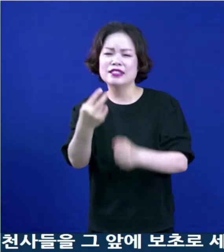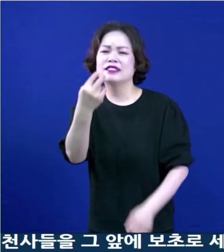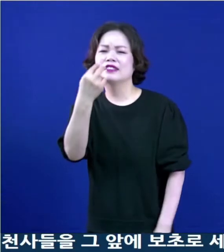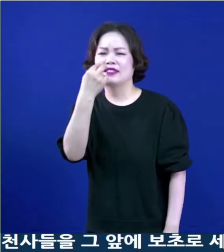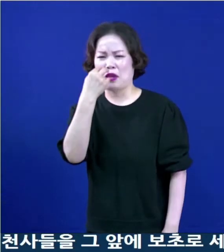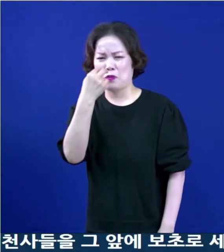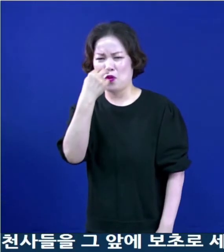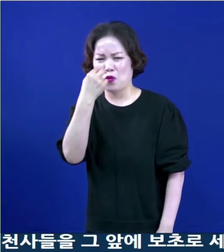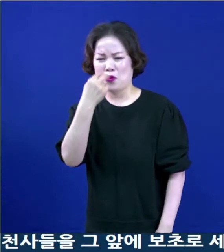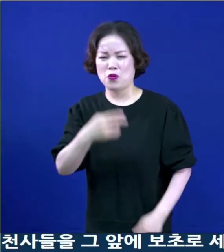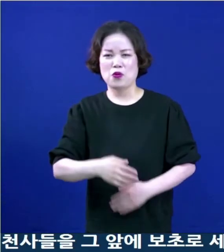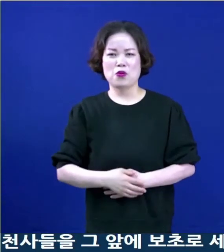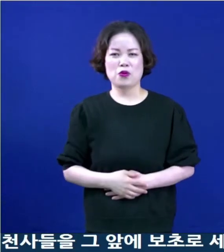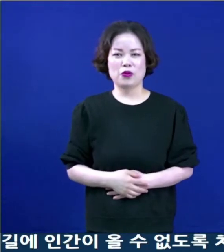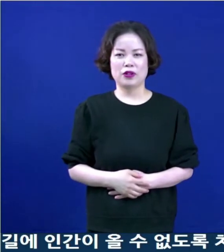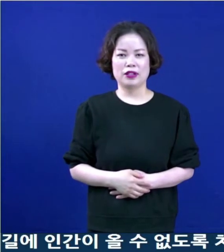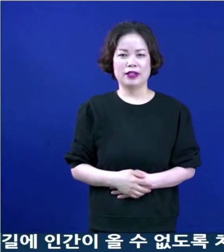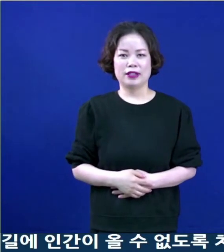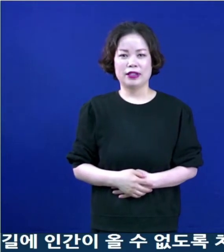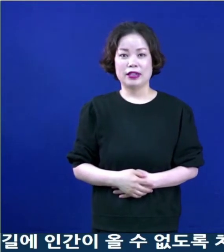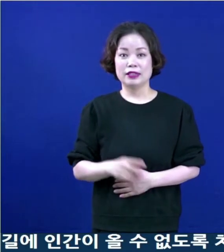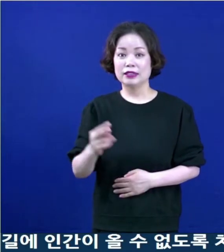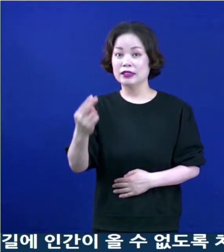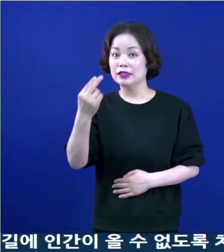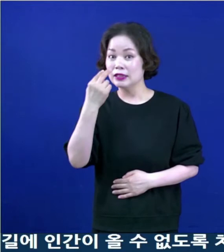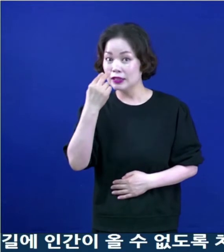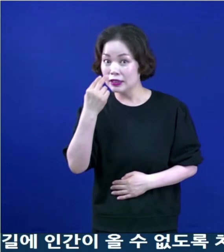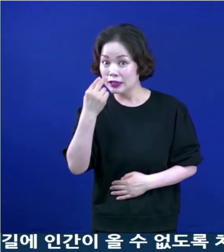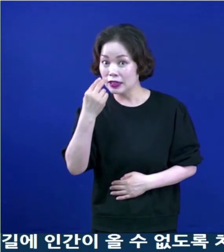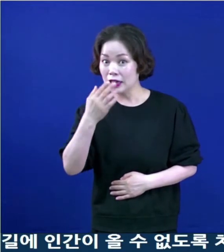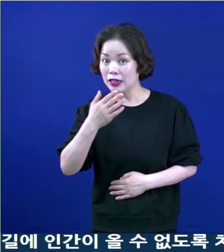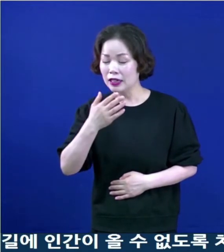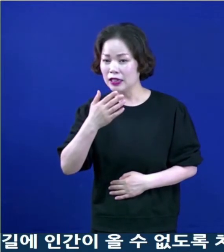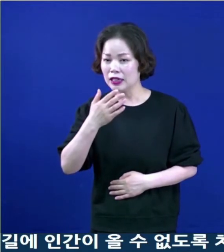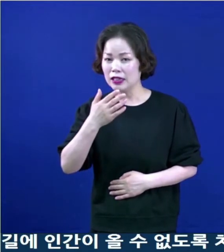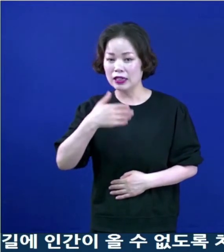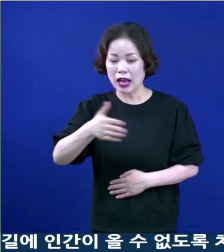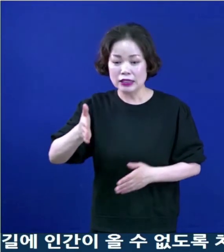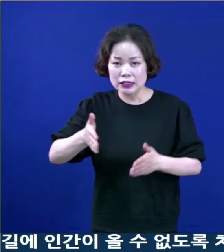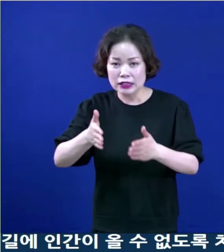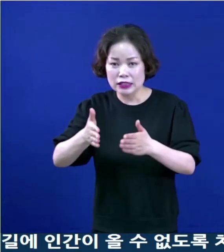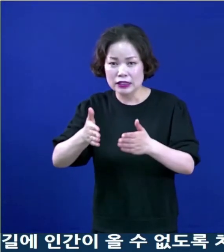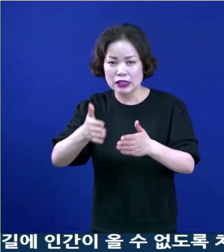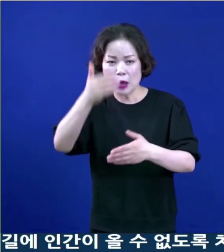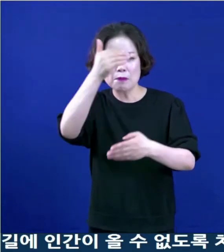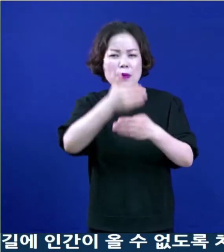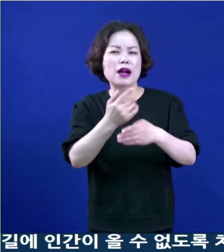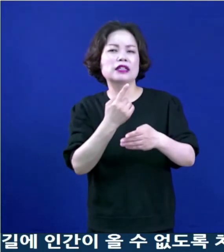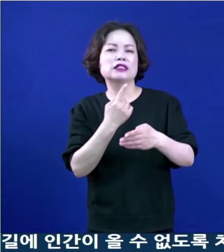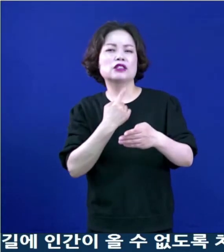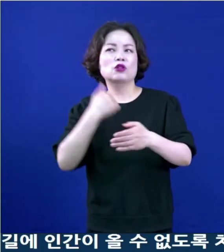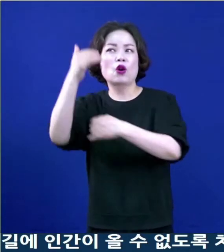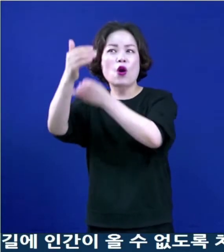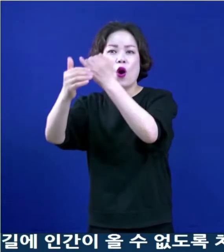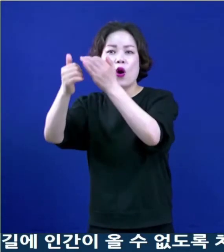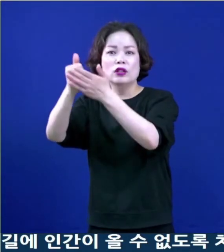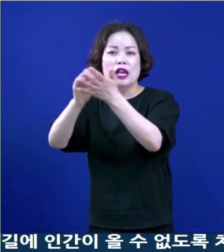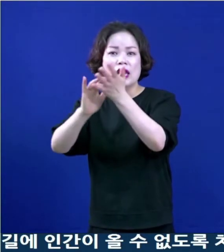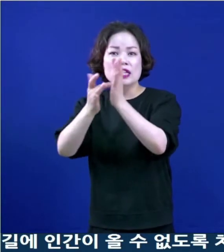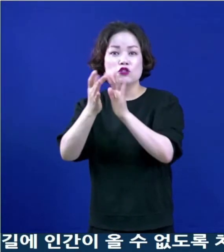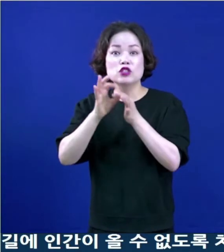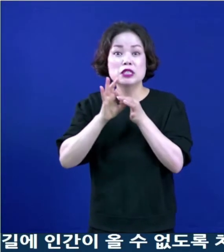생명이니. 그 생명나무로 가는 길을 막으셨던 하나님께서 예수님을